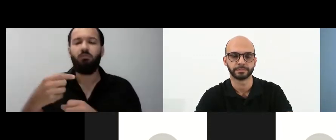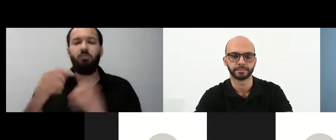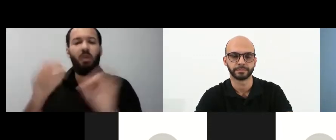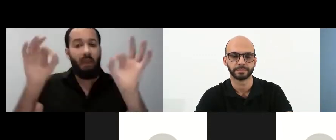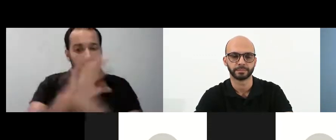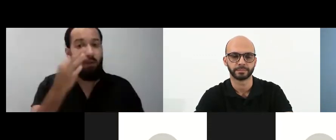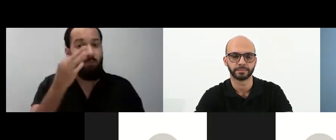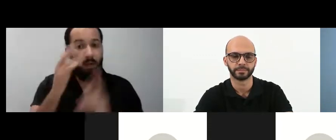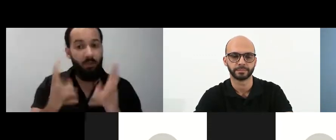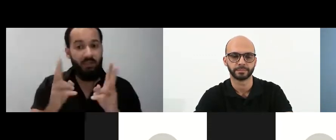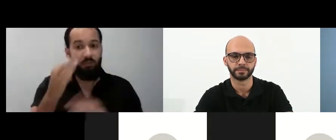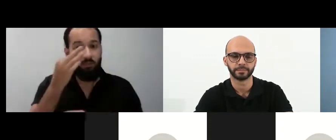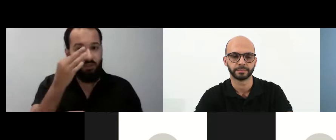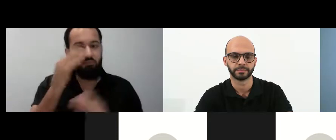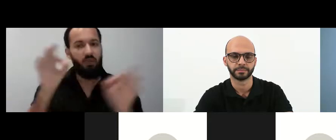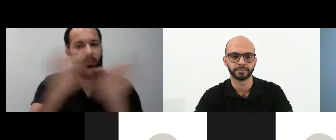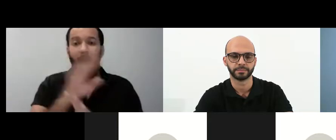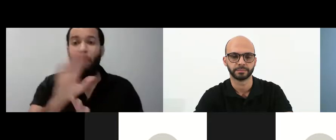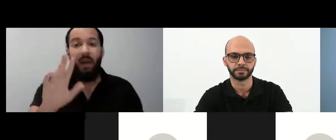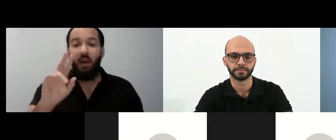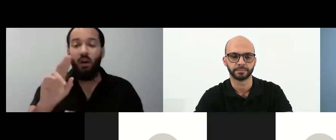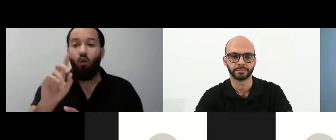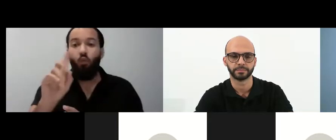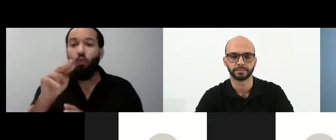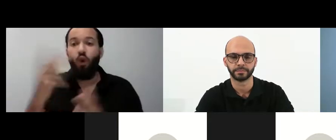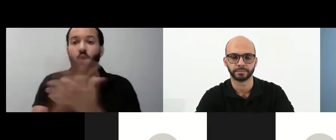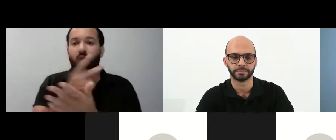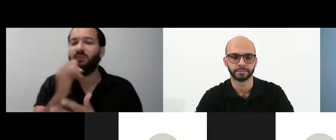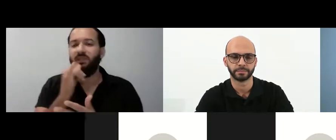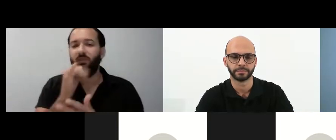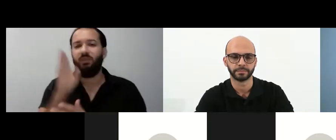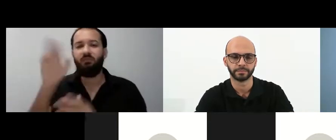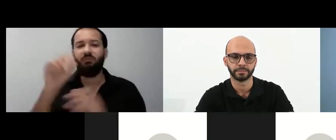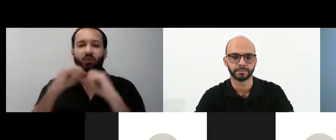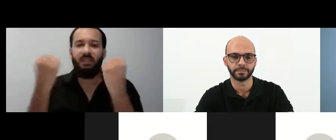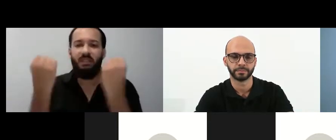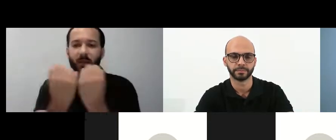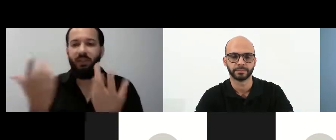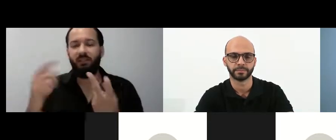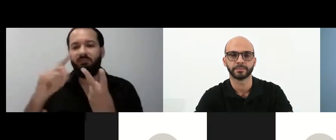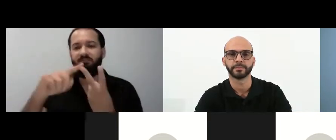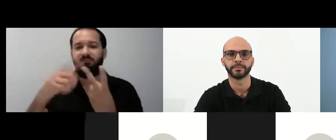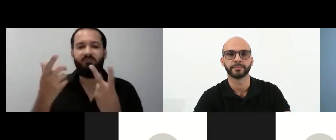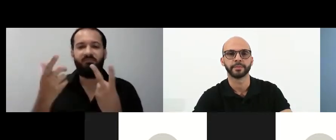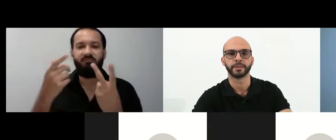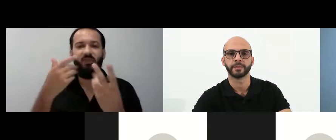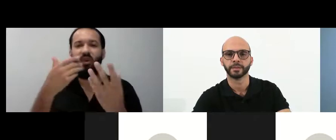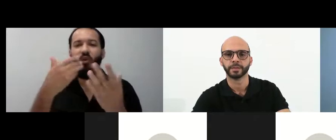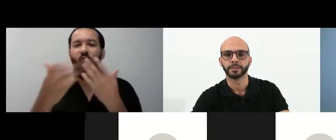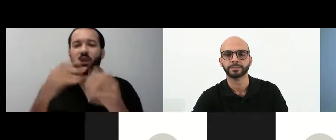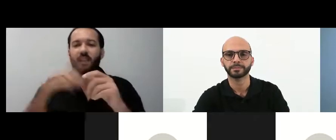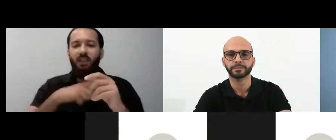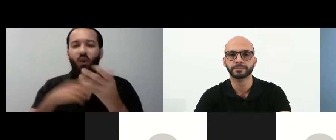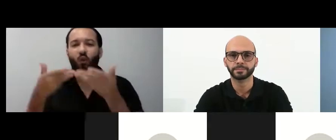graduação. Após a minha graduação, quando eu terminei, e isso sempre na modalidade presencial, aconteceu de eu ir para um